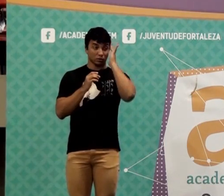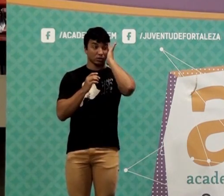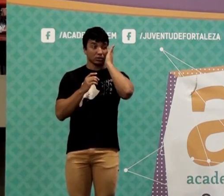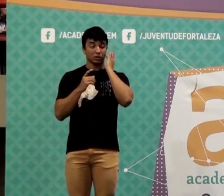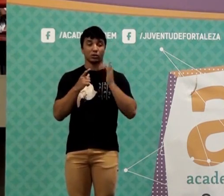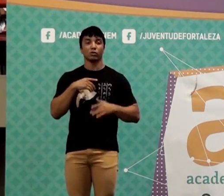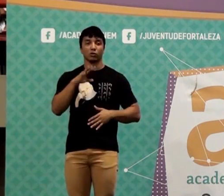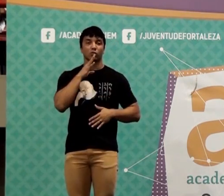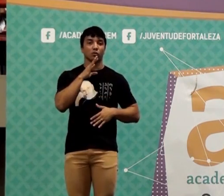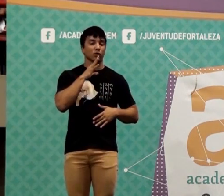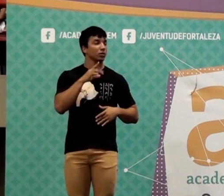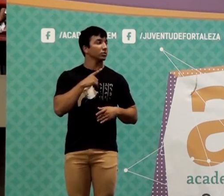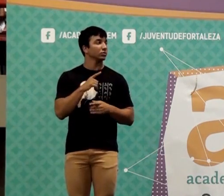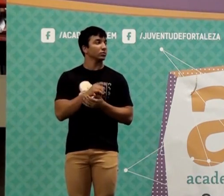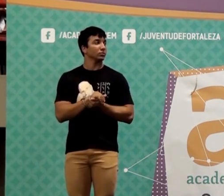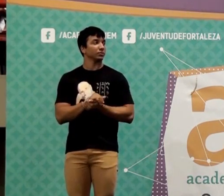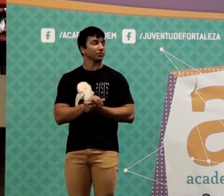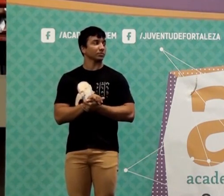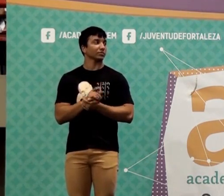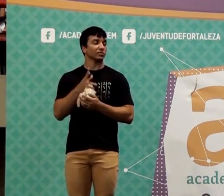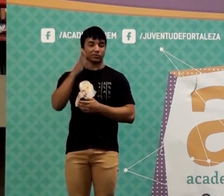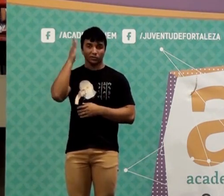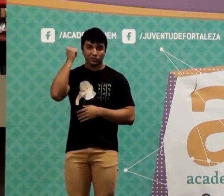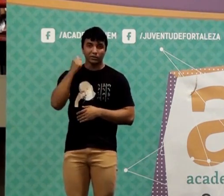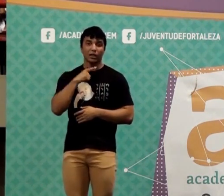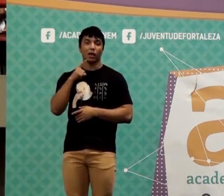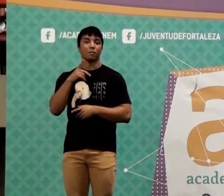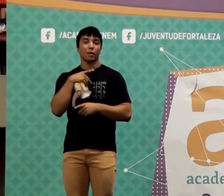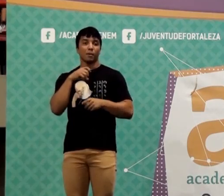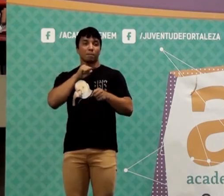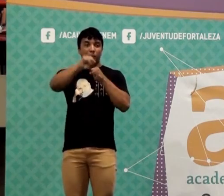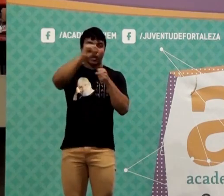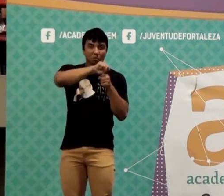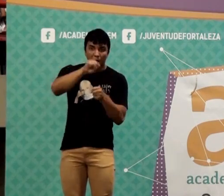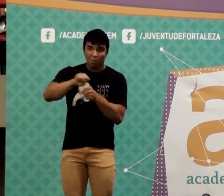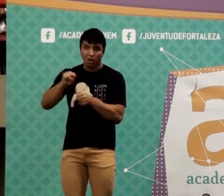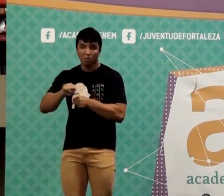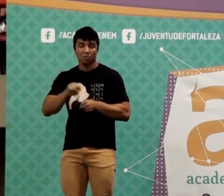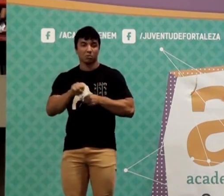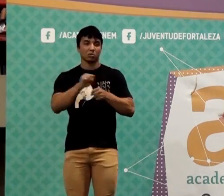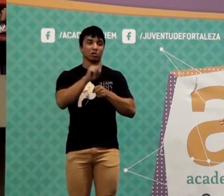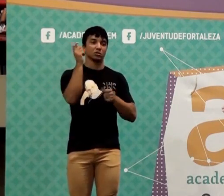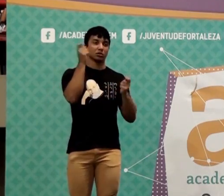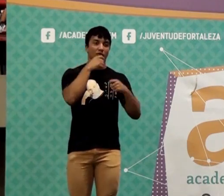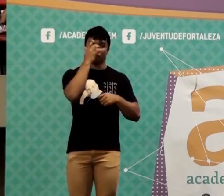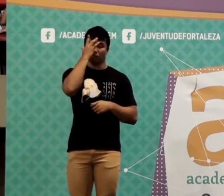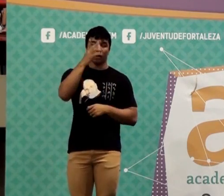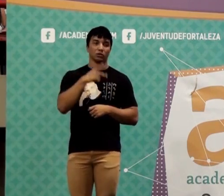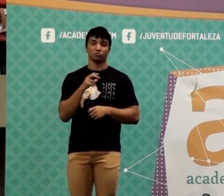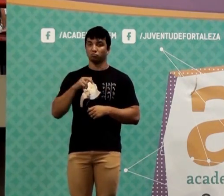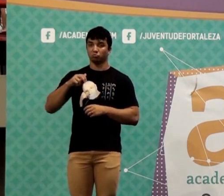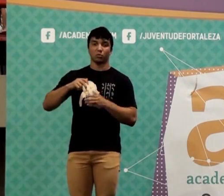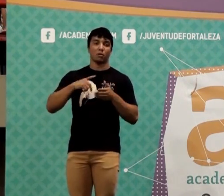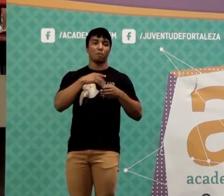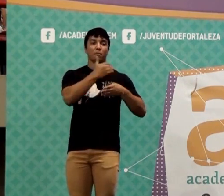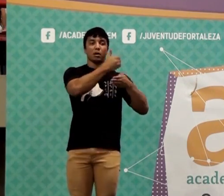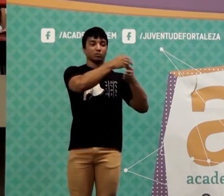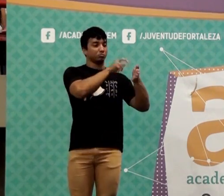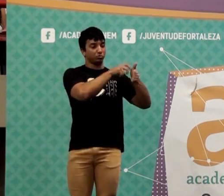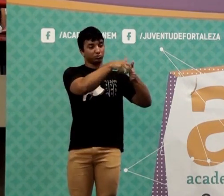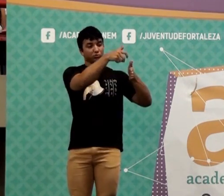Por isso, provavelmente, eles foram mortos. Não porque descobriram os segredos, mas porque eles eram perigosos demais para